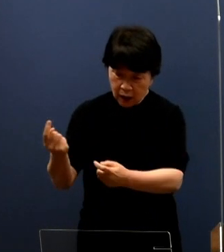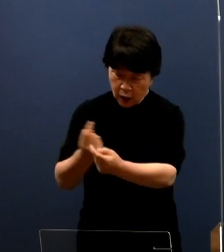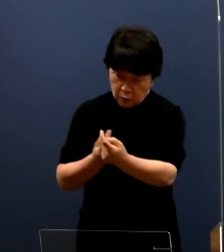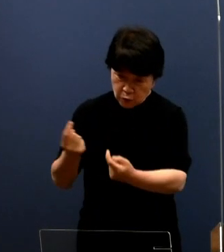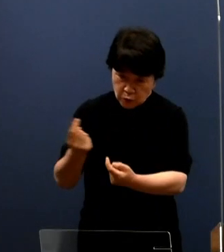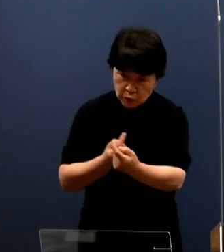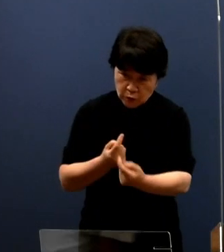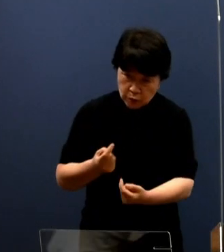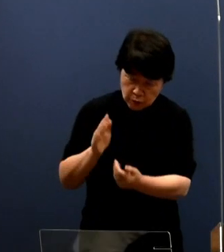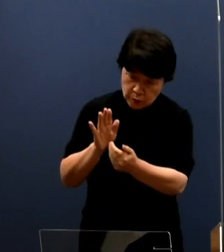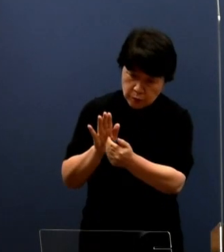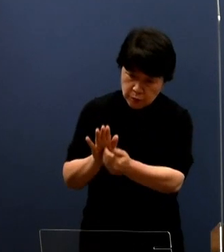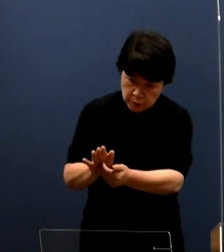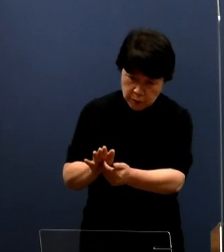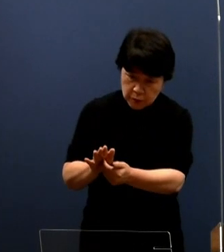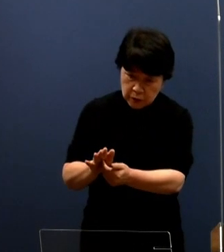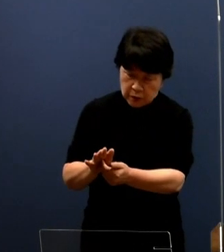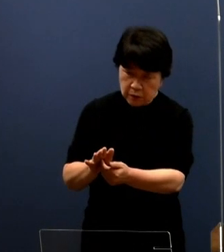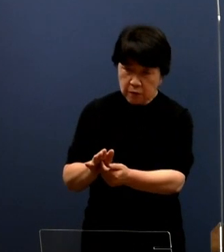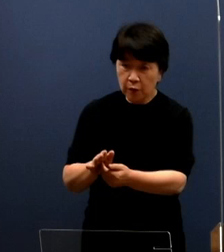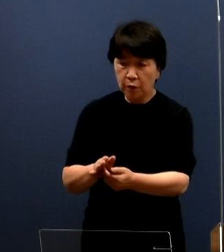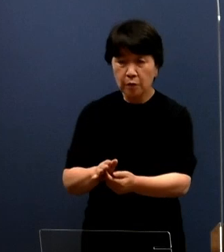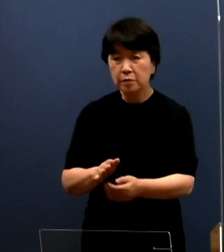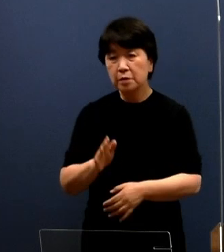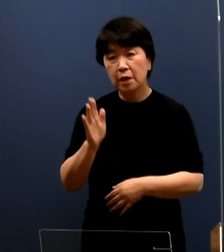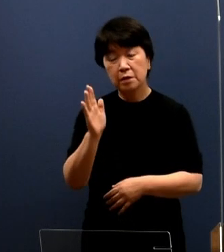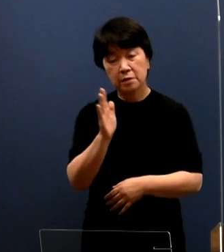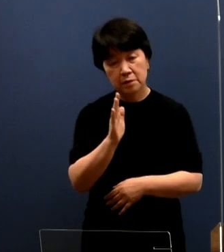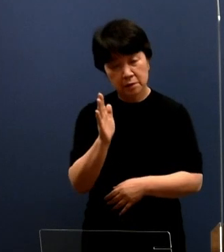ために規制を避けてくださいとか、